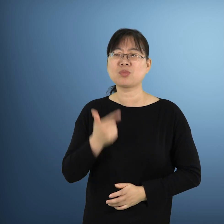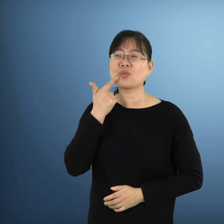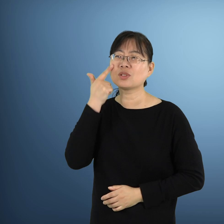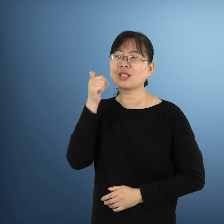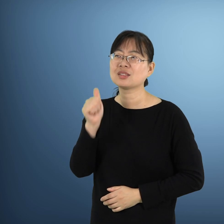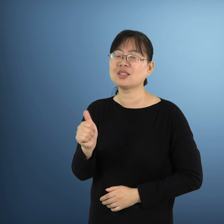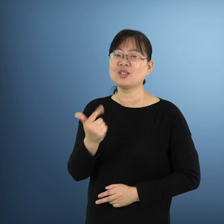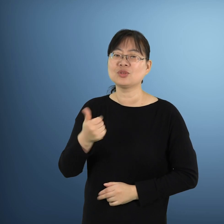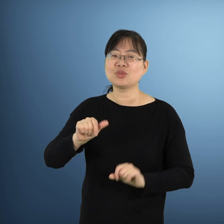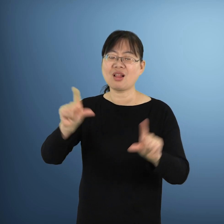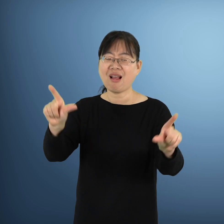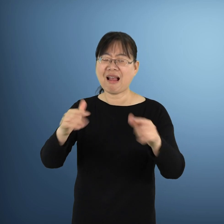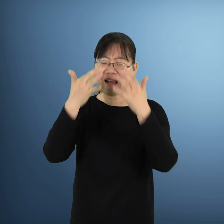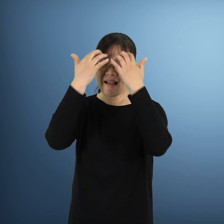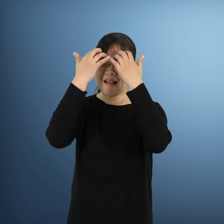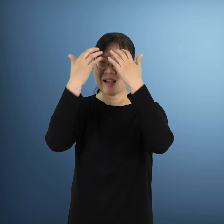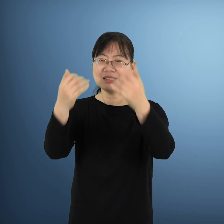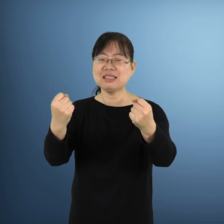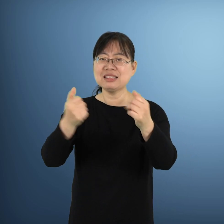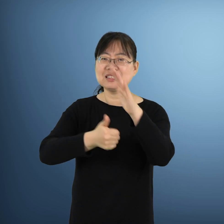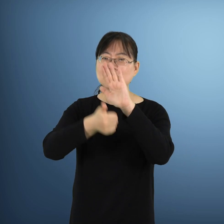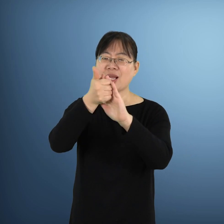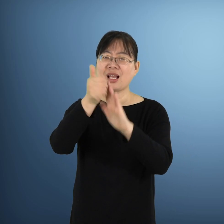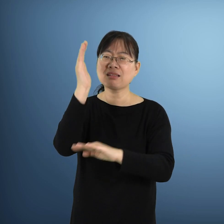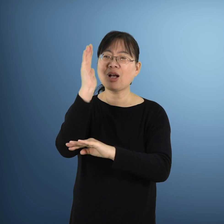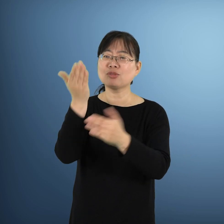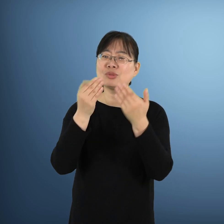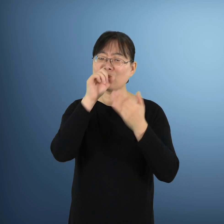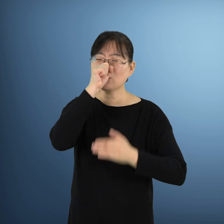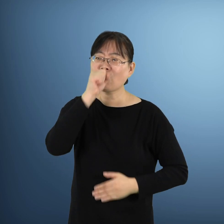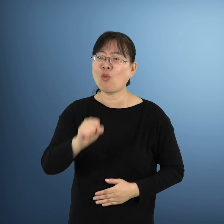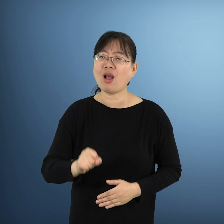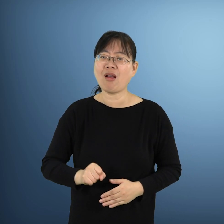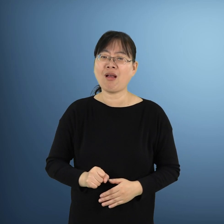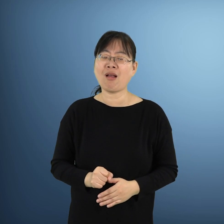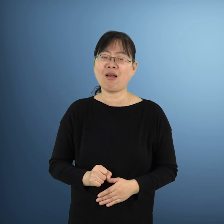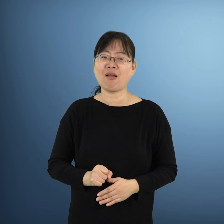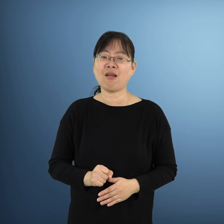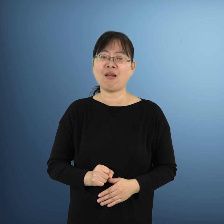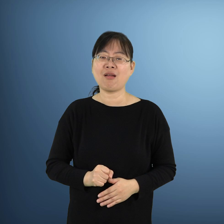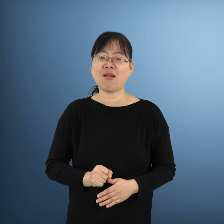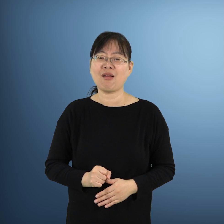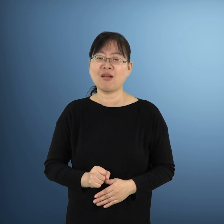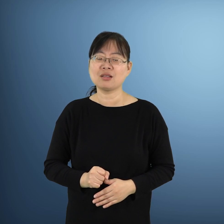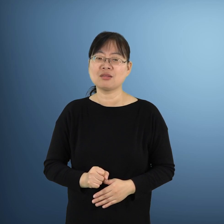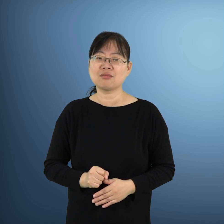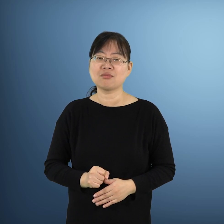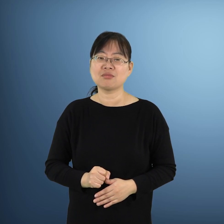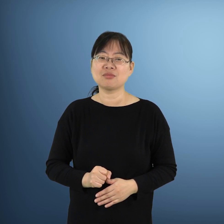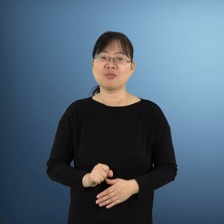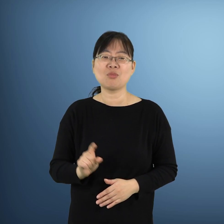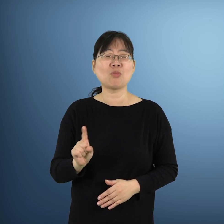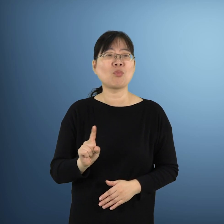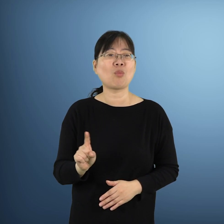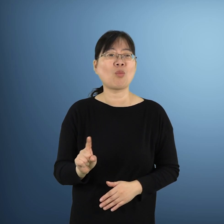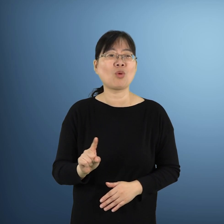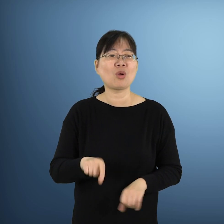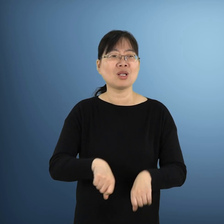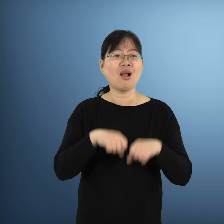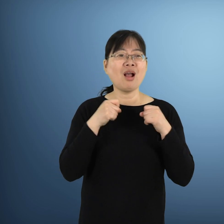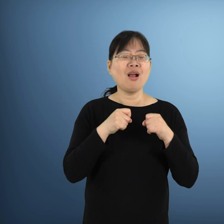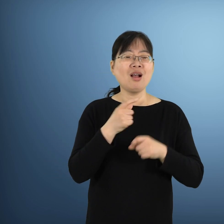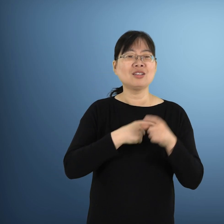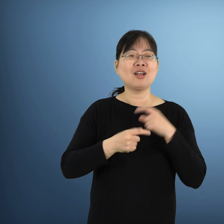목사님 좀 주일날 고단한데 좀 희망찬 얘기를 하지. 그렇게 좀 아주 고구마